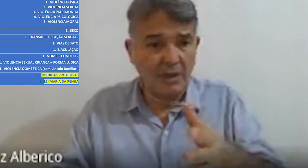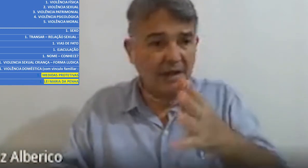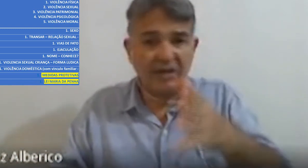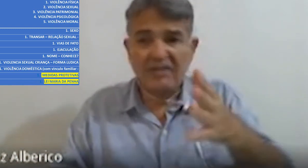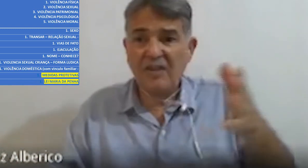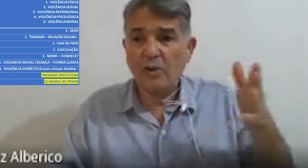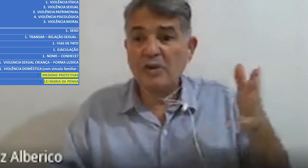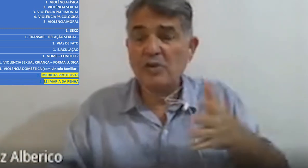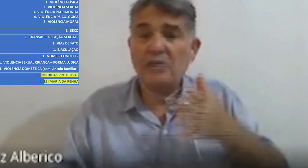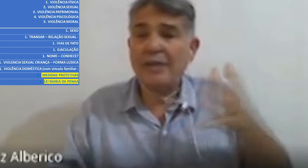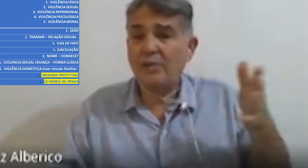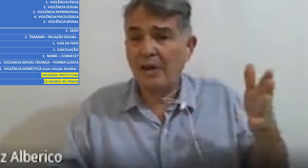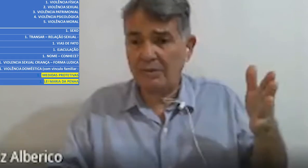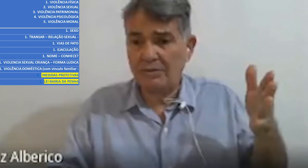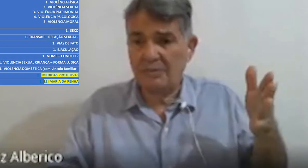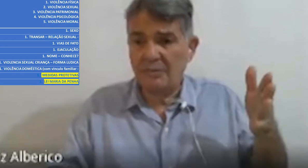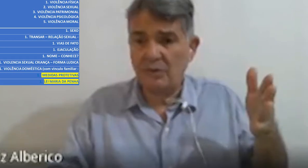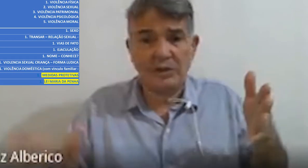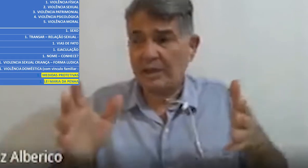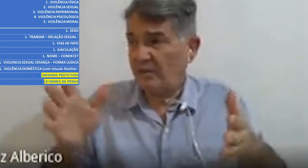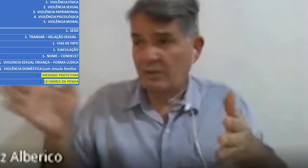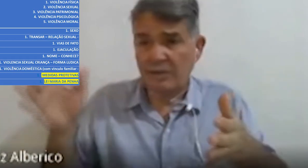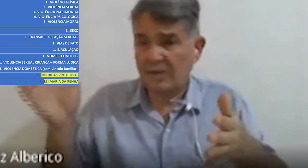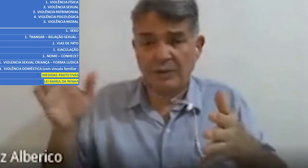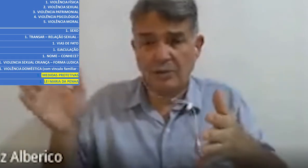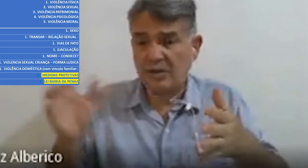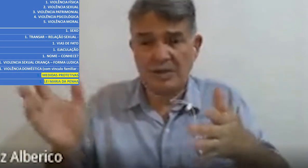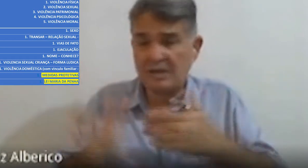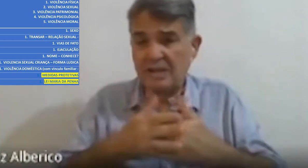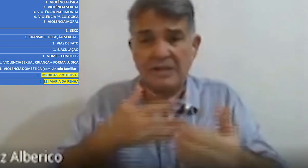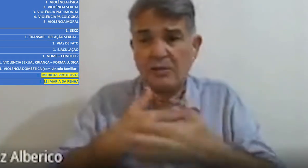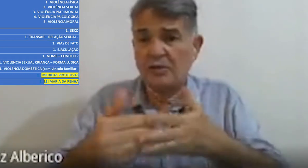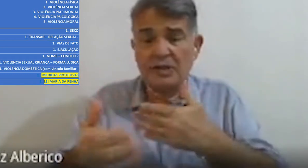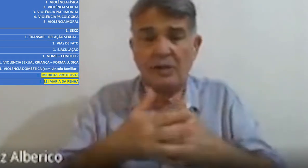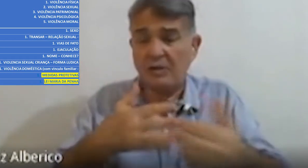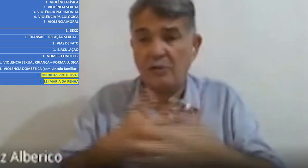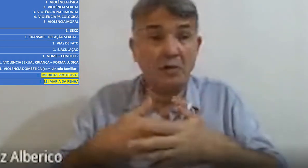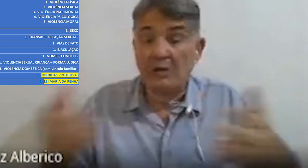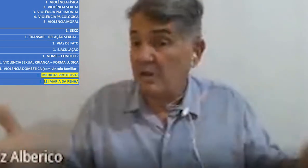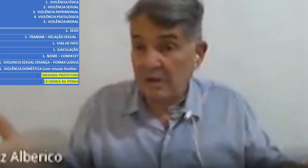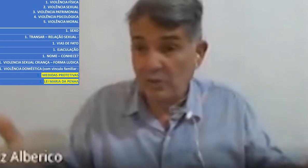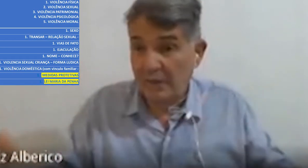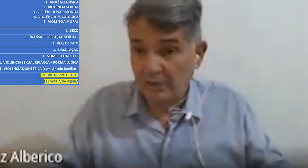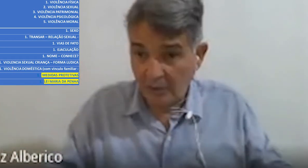ela vai viver com isso sendo natural. Quando ela tiver com 13, 14, 15, 16 anos, 12 anos, a hora que for, é supernatural.